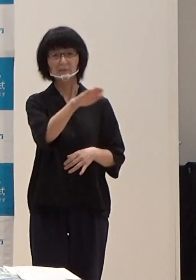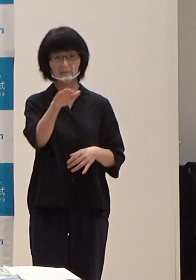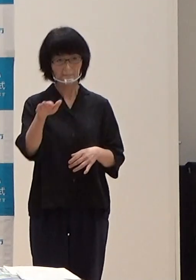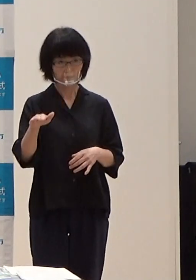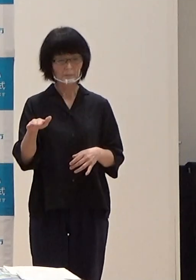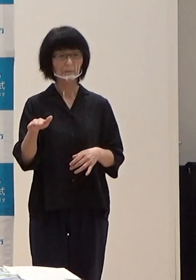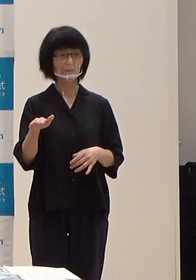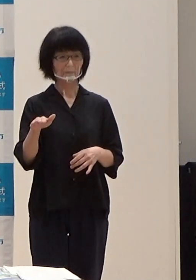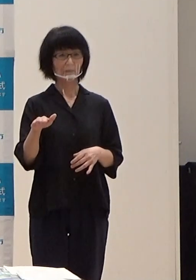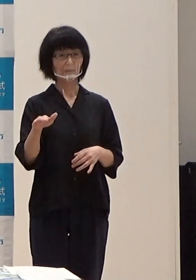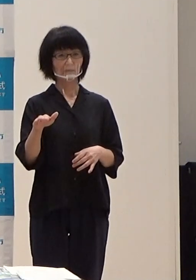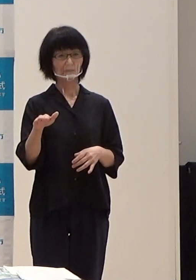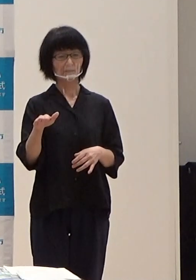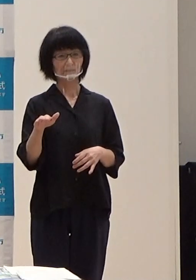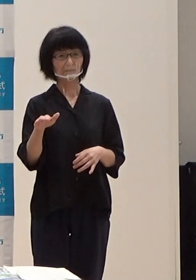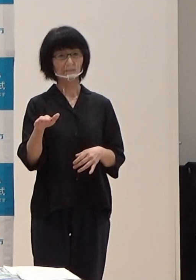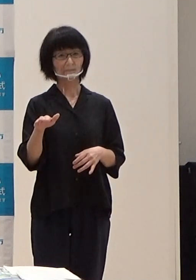ね、